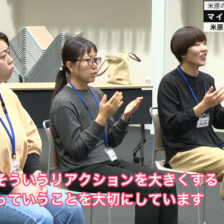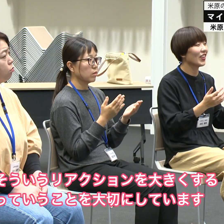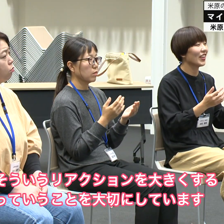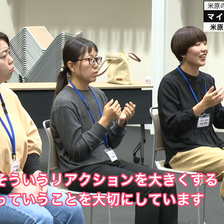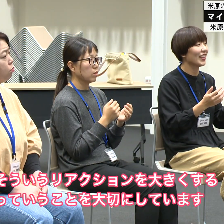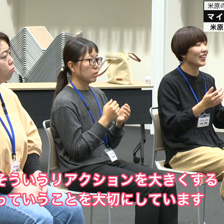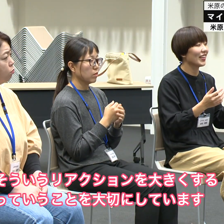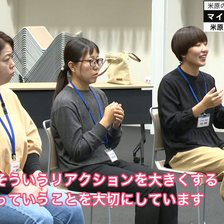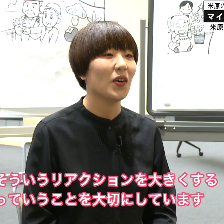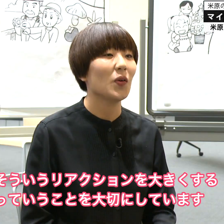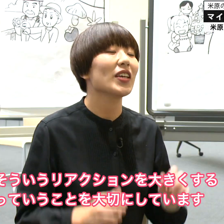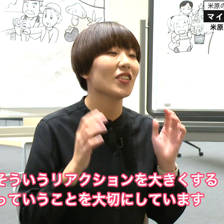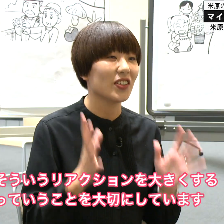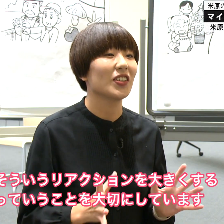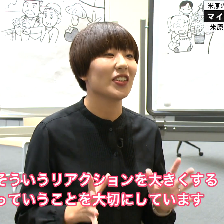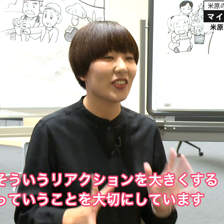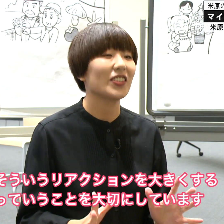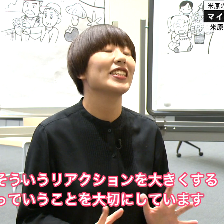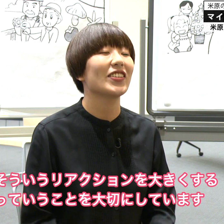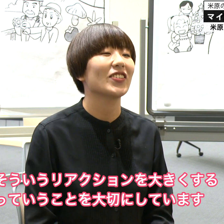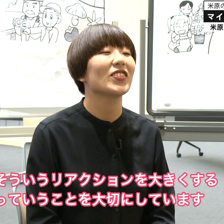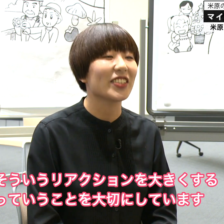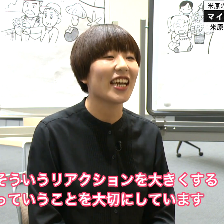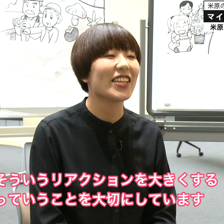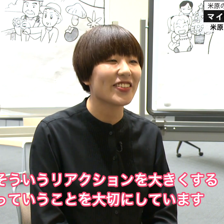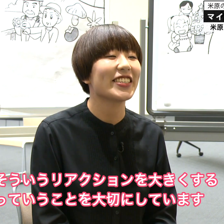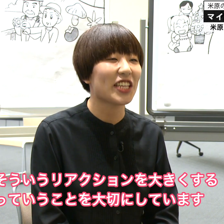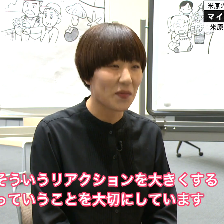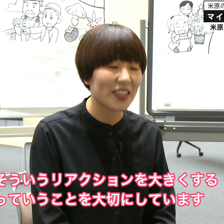ションを大きくするっていうことを大切にしています。